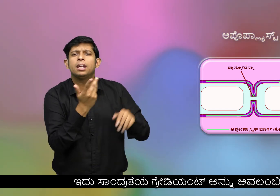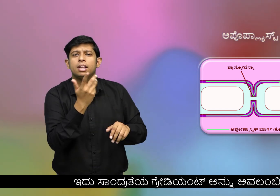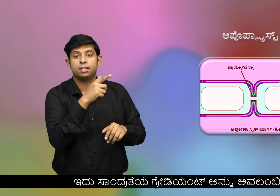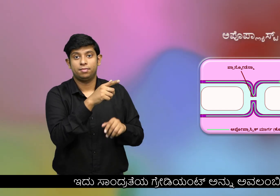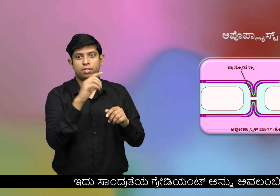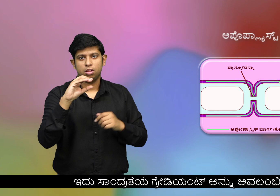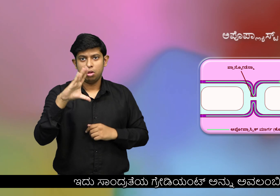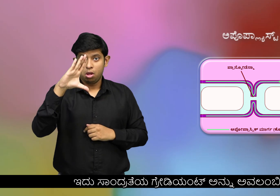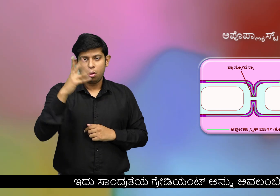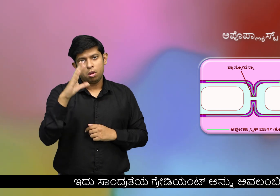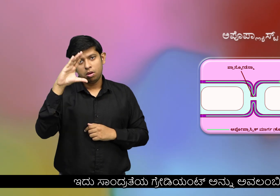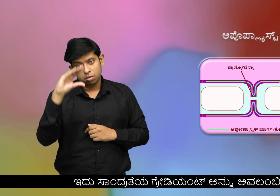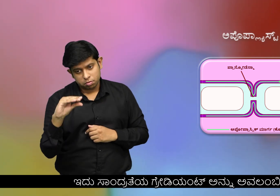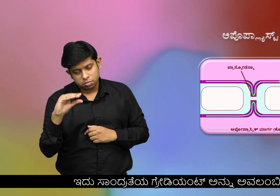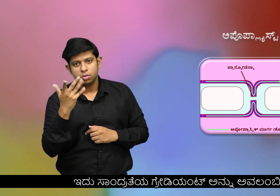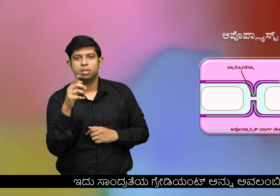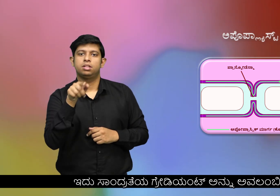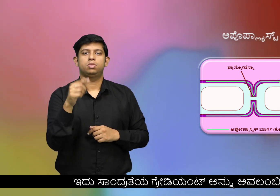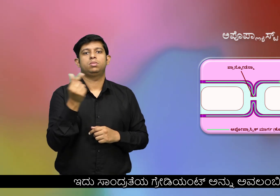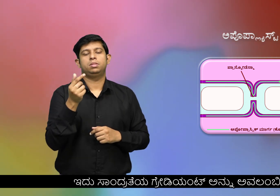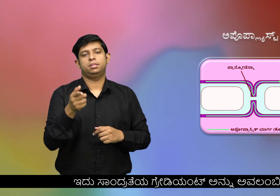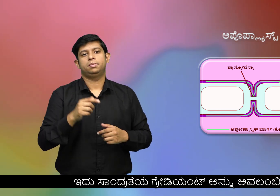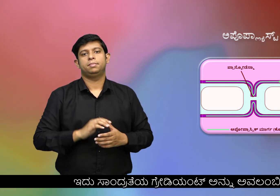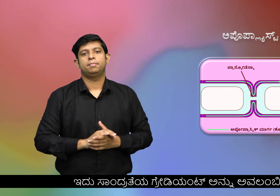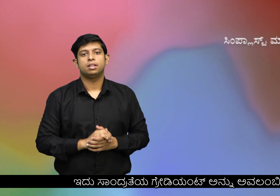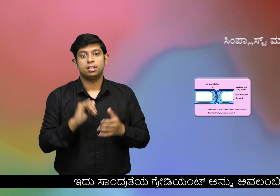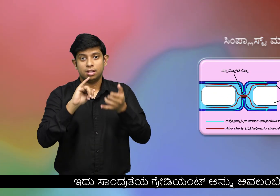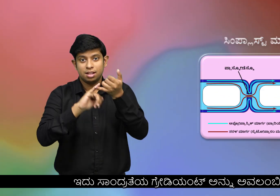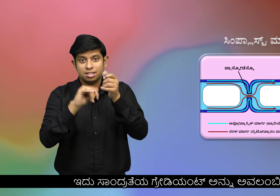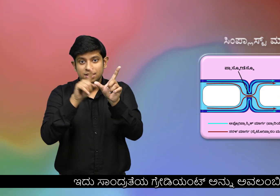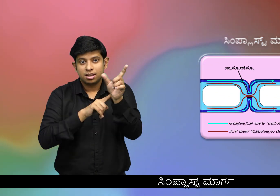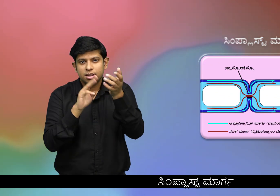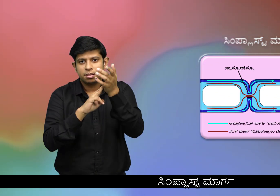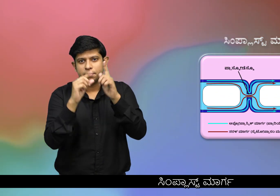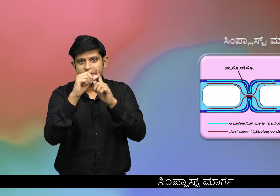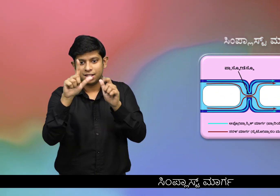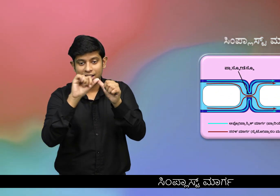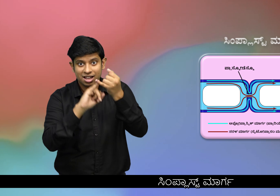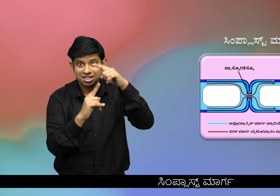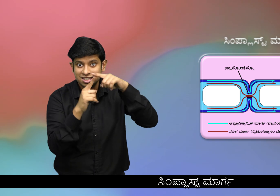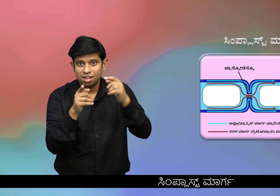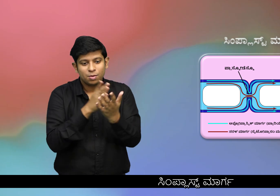ಇದು ಸಾಂದ್ರತೆಯ ಗ್ರೇಡಿಯಂಟ್ ಅನ್ನು ಅವಲಂಬಿಸಿರುತ್ತದೆ. ಸಿಂಪ್ಲಾಸ್ಟ್ ಮಾರ್ಗ.